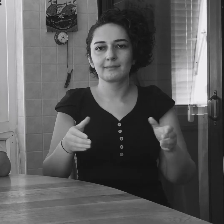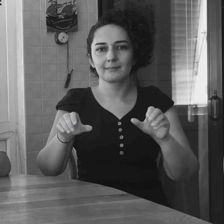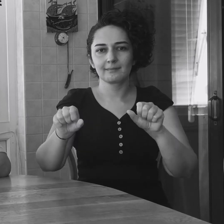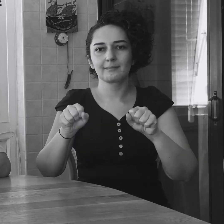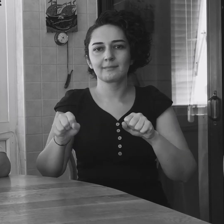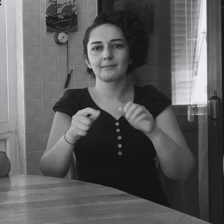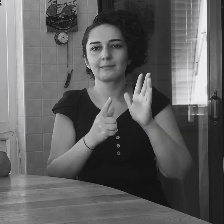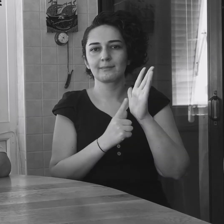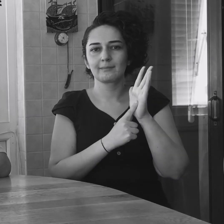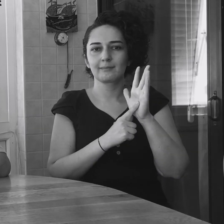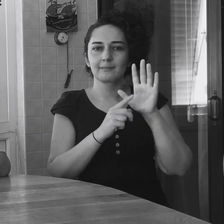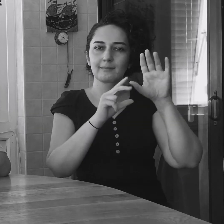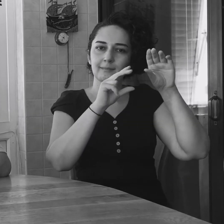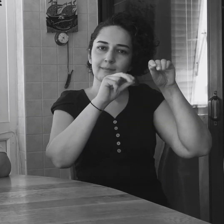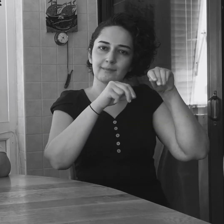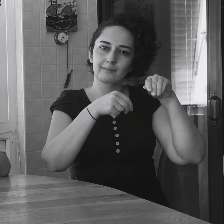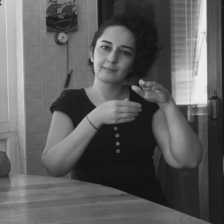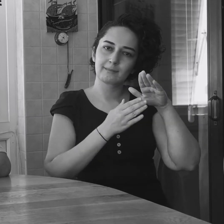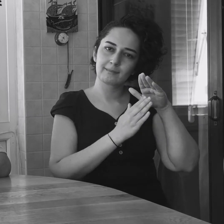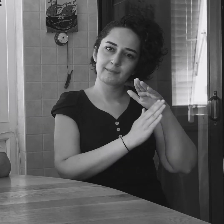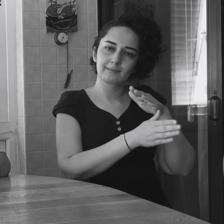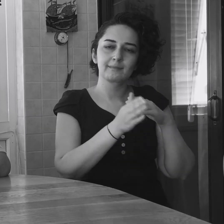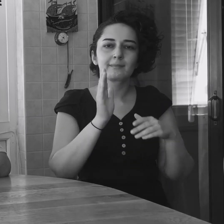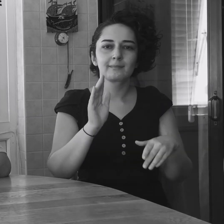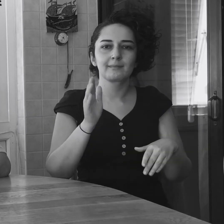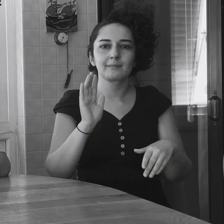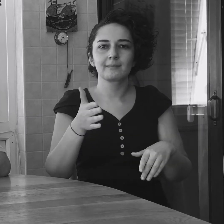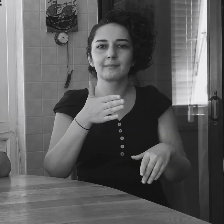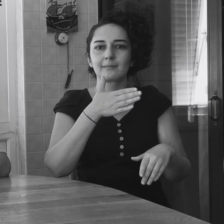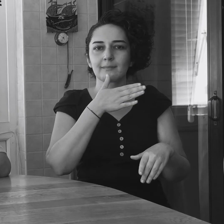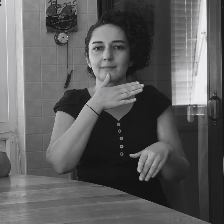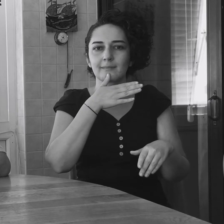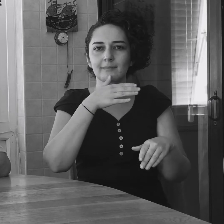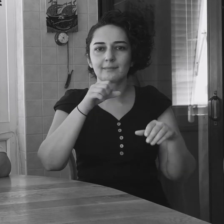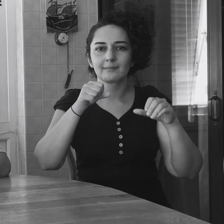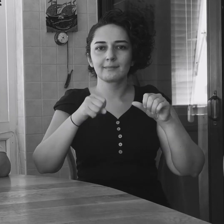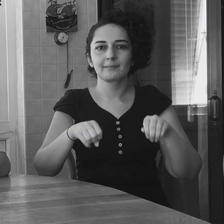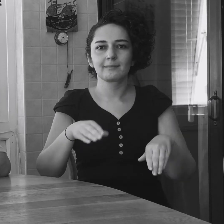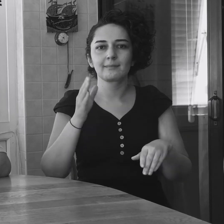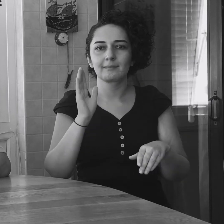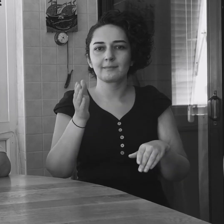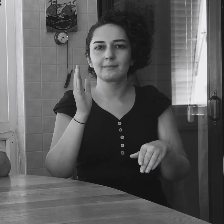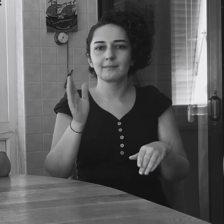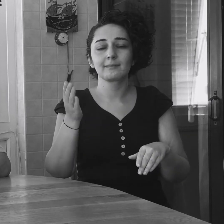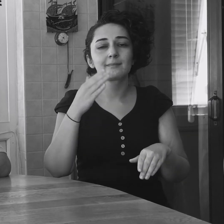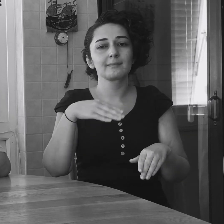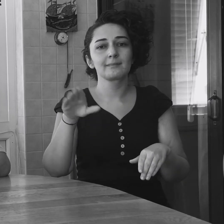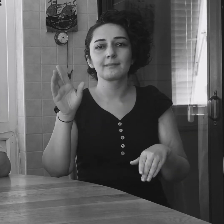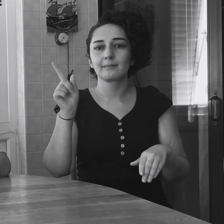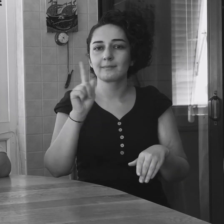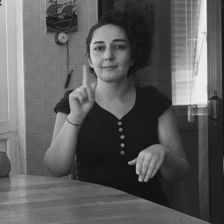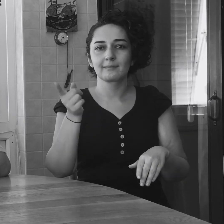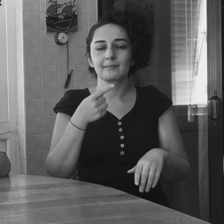Anlatırken tut elimi, uykuya dalıp gitsem bile, bırakıp gitme sakın